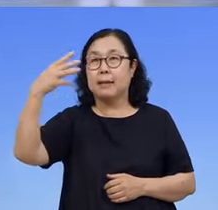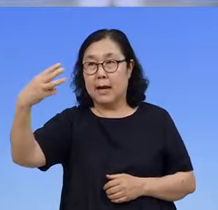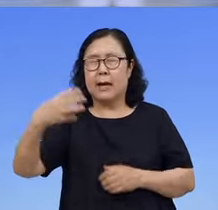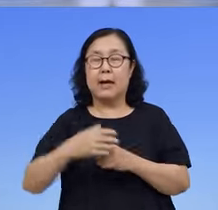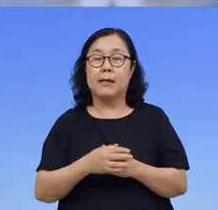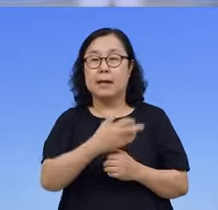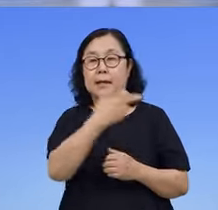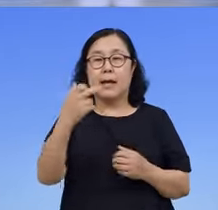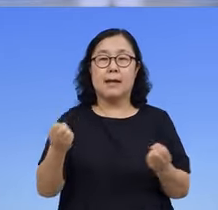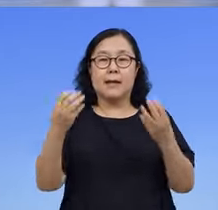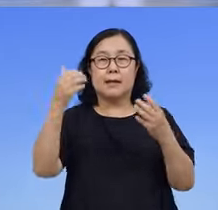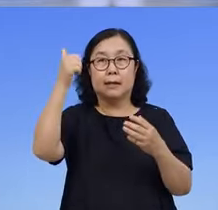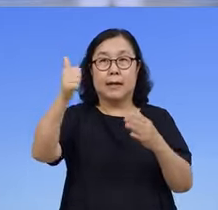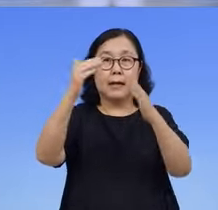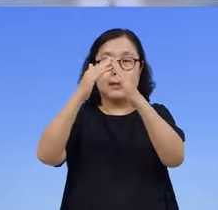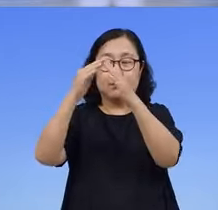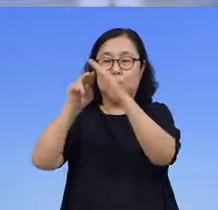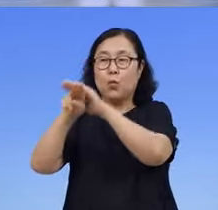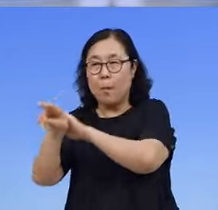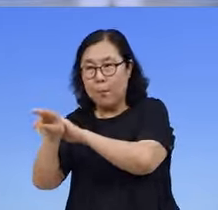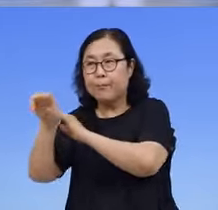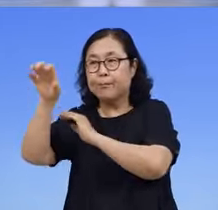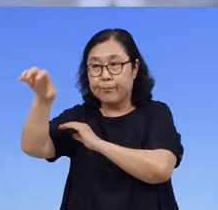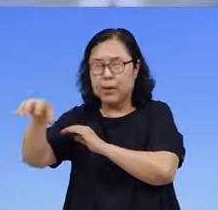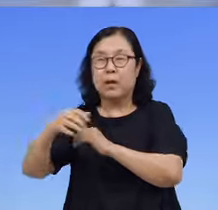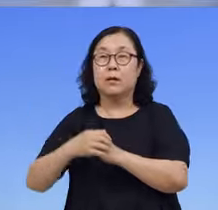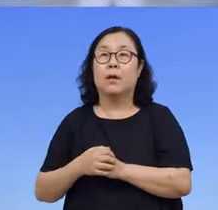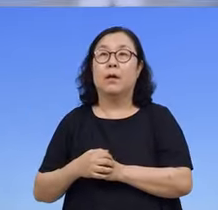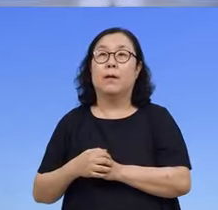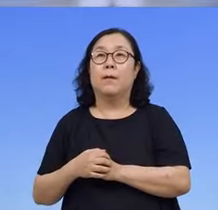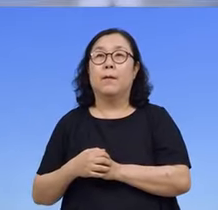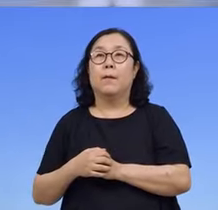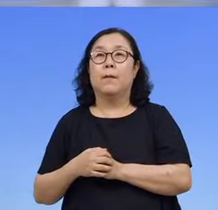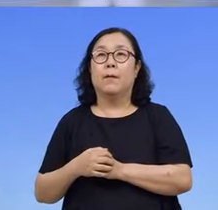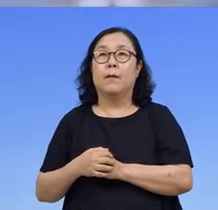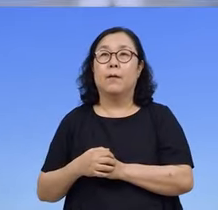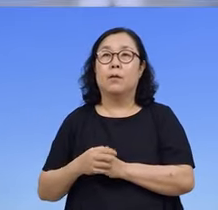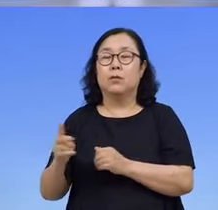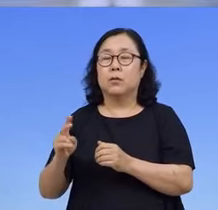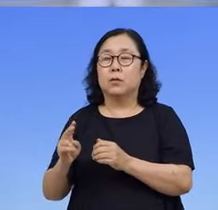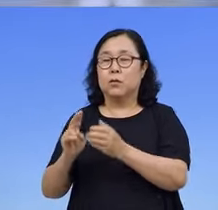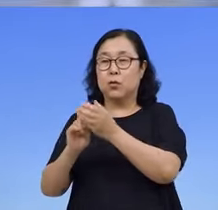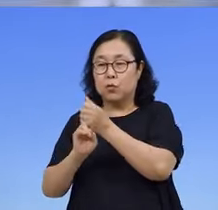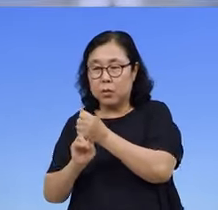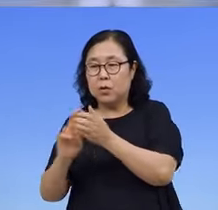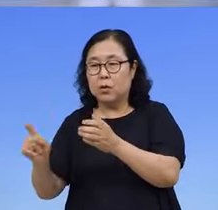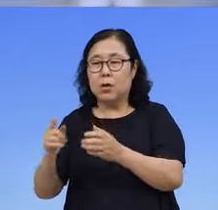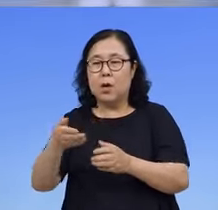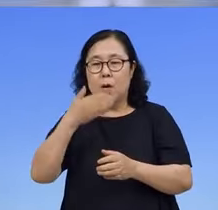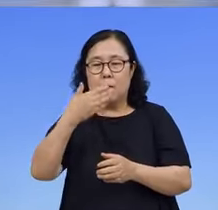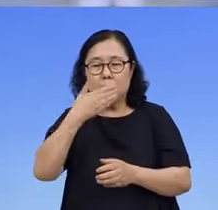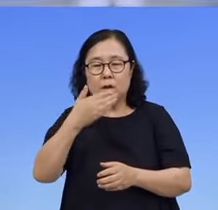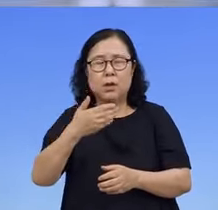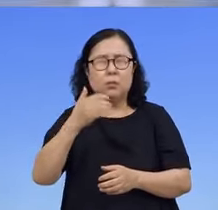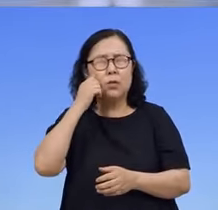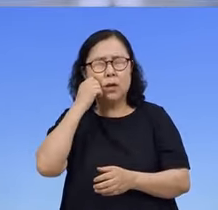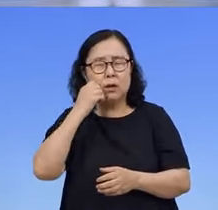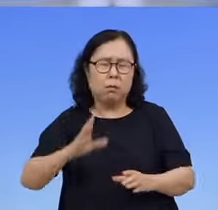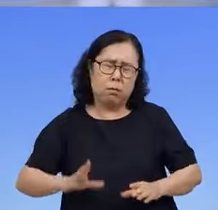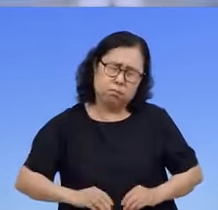그 사람의 대제사장의 집으로 피신을 가는데요, 뭐 도망을 다니다 보니 뭐 먹을 거 제대로 챙겨 먹겠습니까?